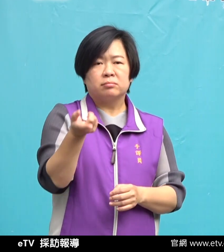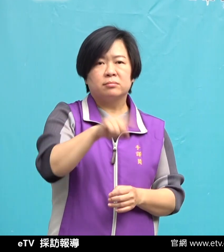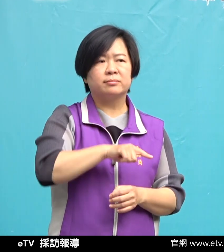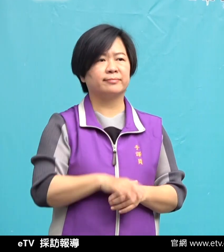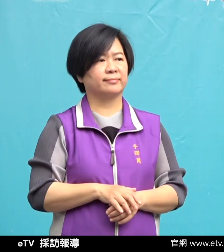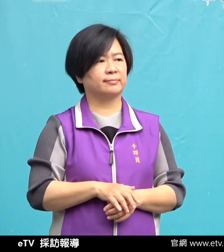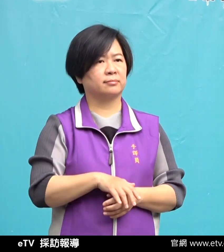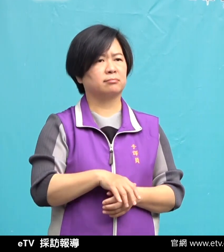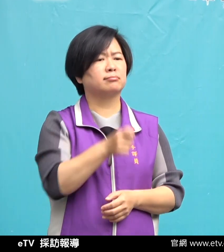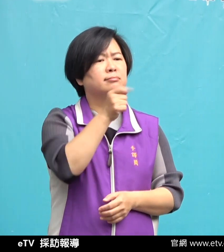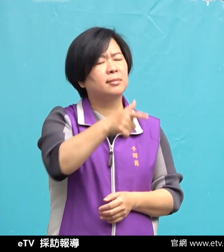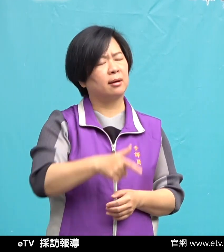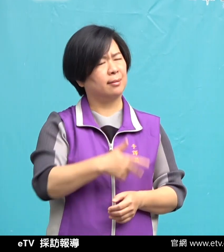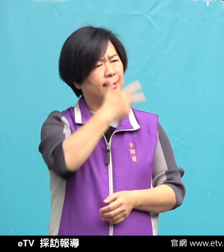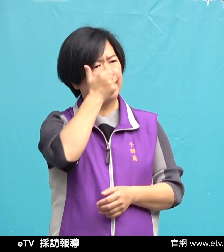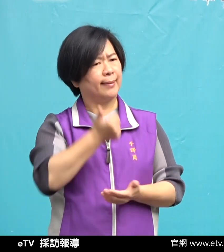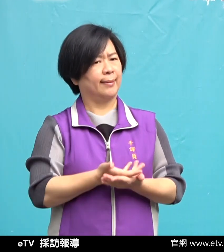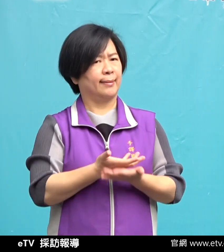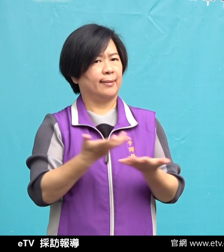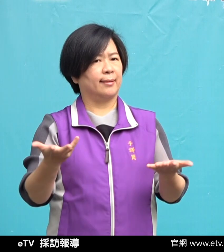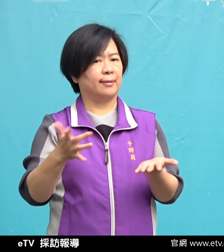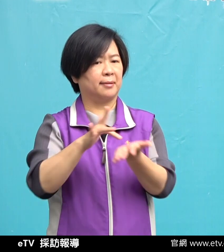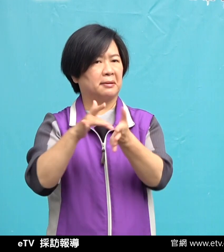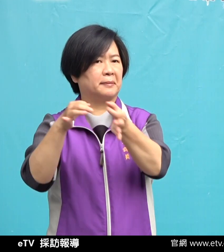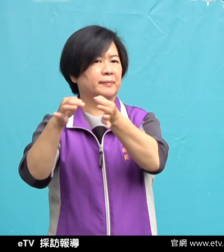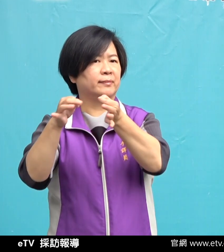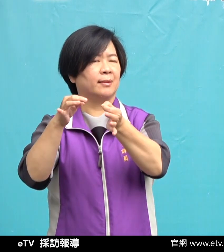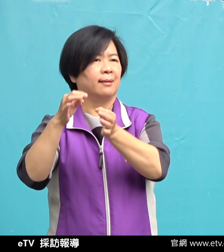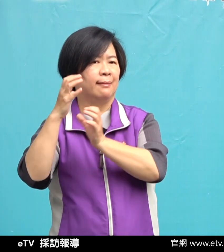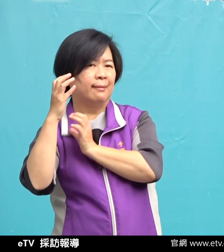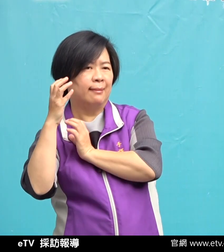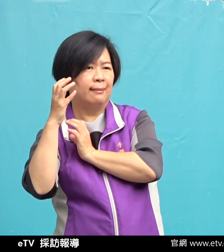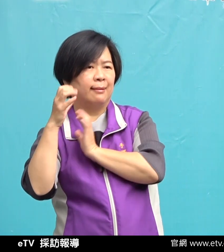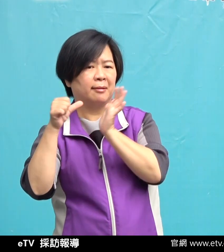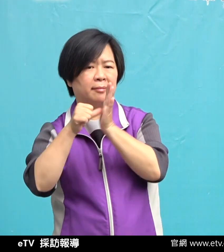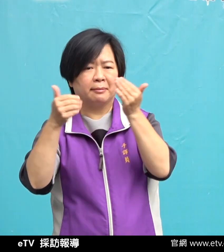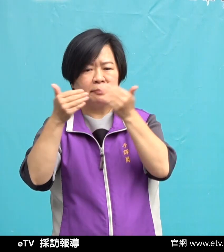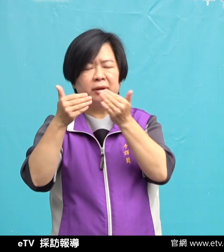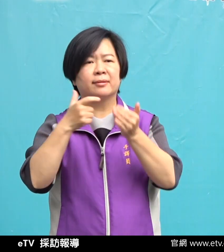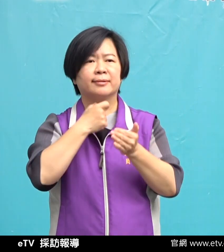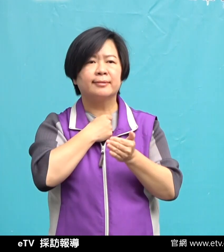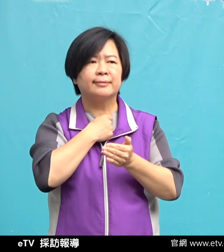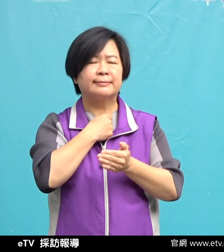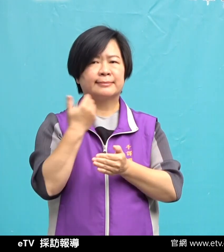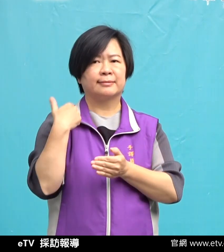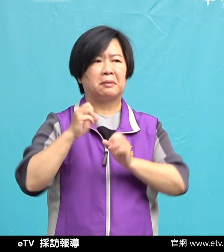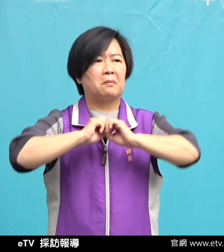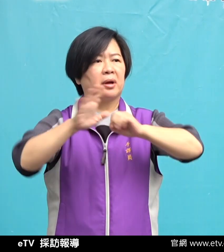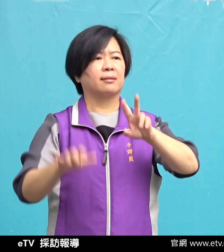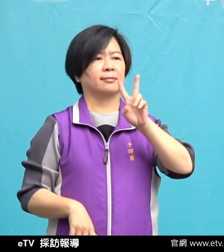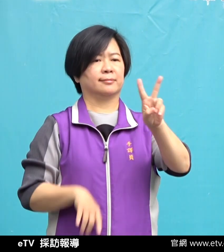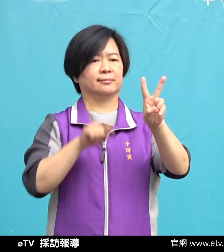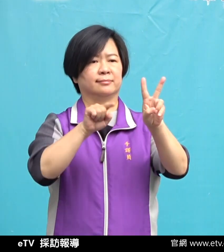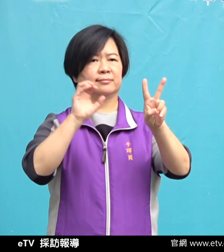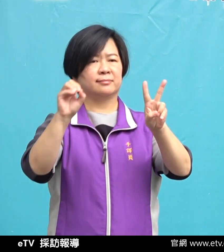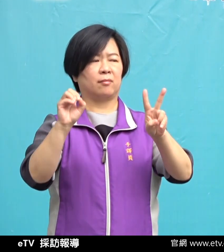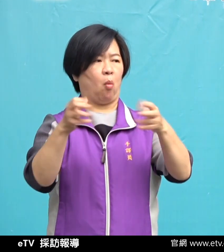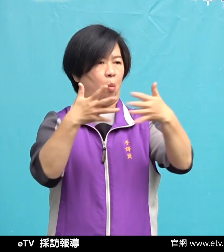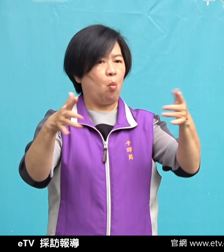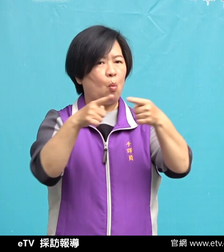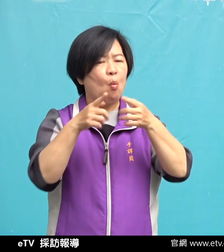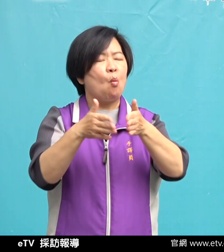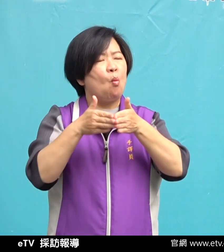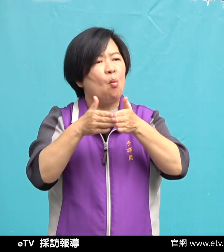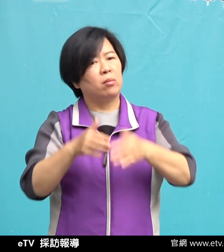性，那药局的压力很大，实名制的2.0，大家运用也多，但仍